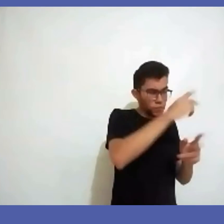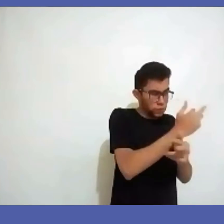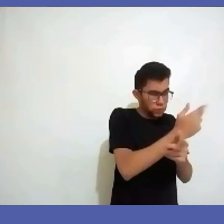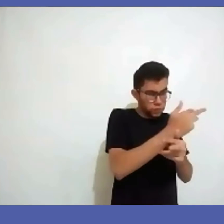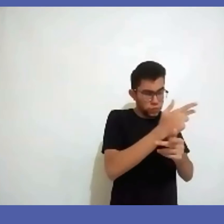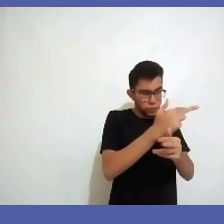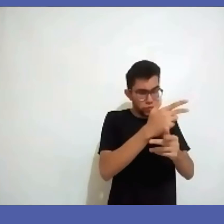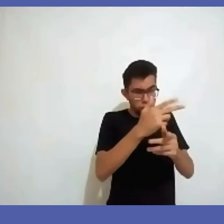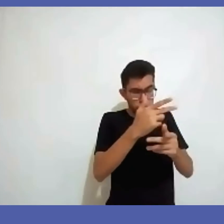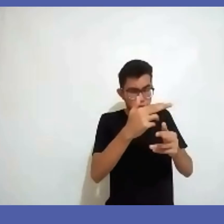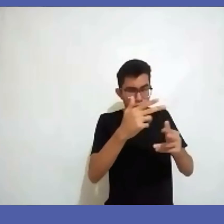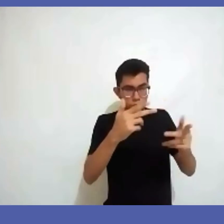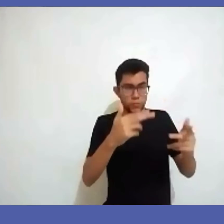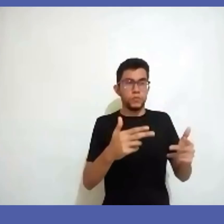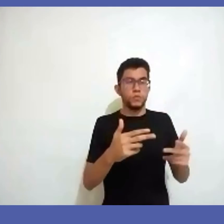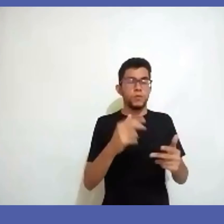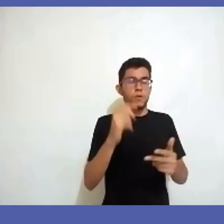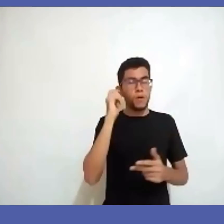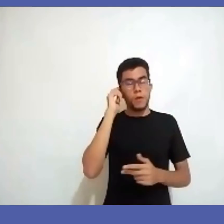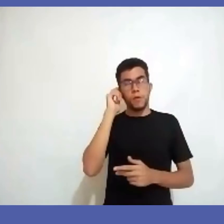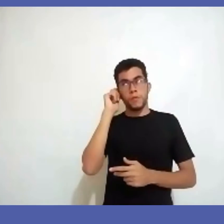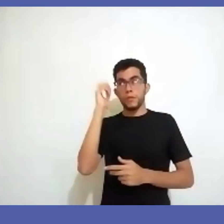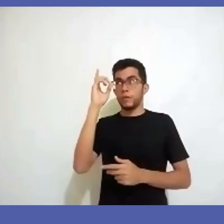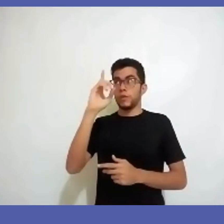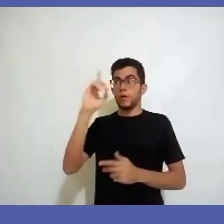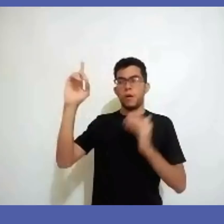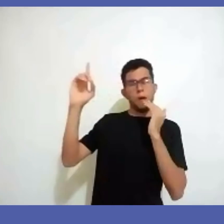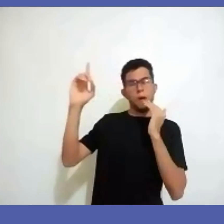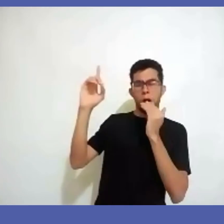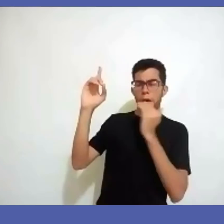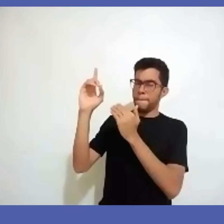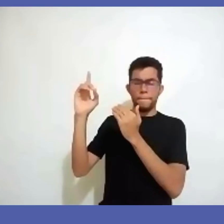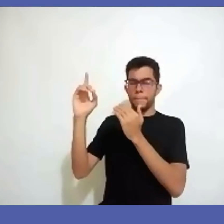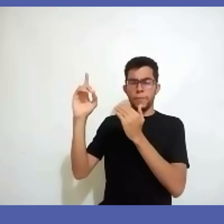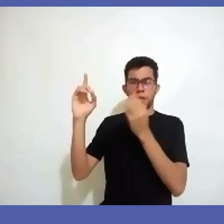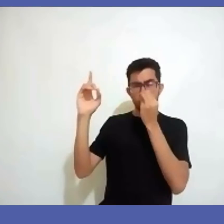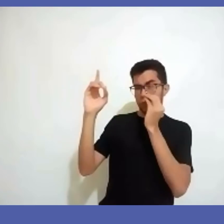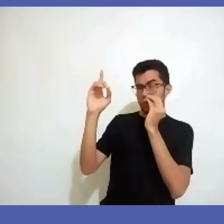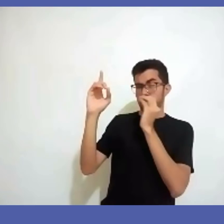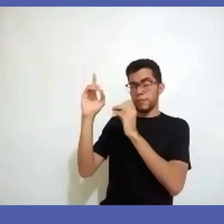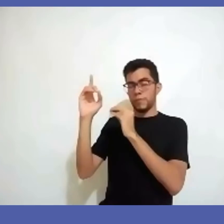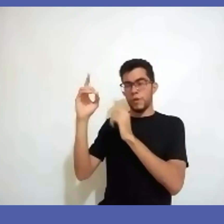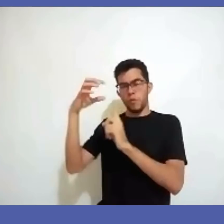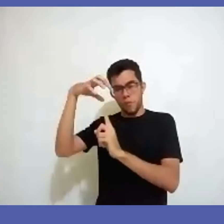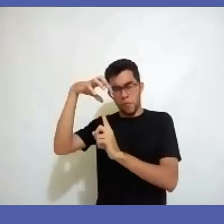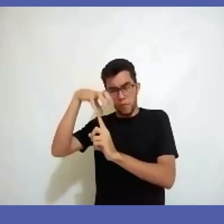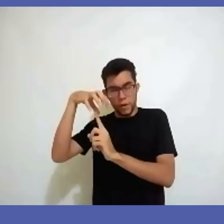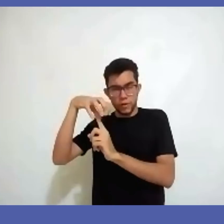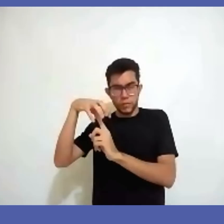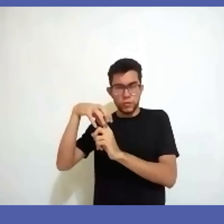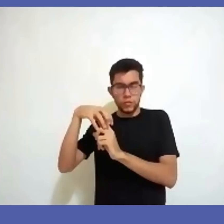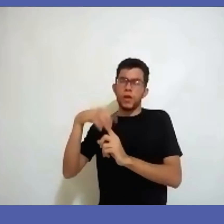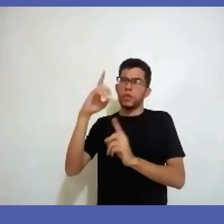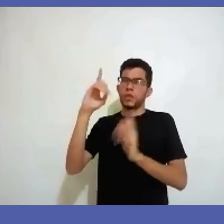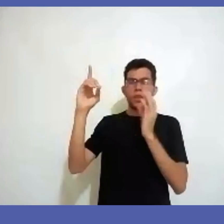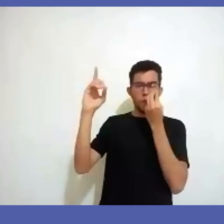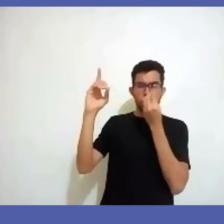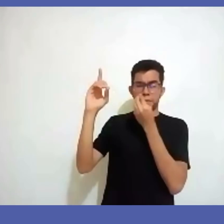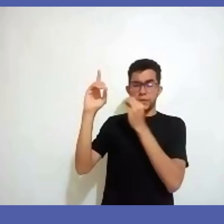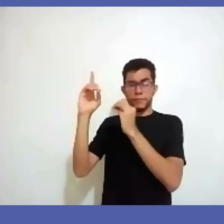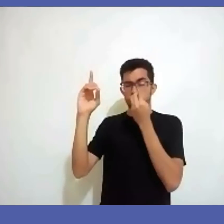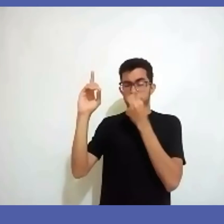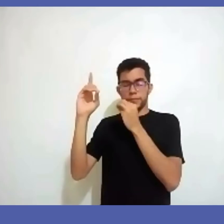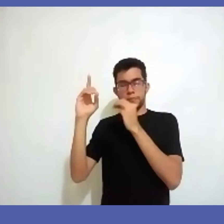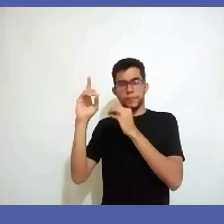aos olhos do Senhor. Vocês conhecem isso pelos livros dos reis e pelo livro das